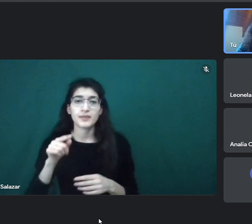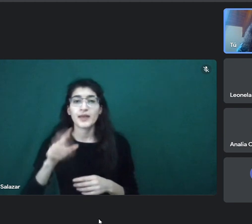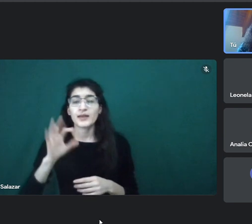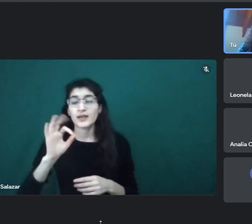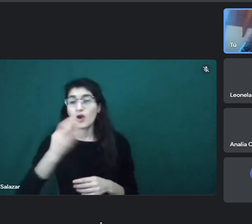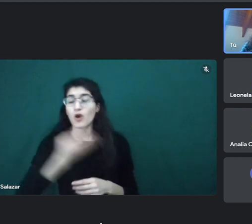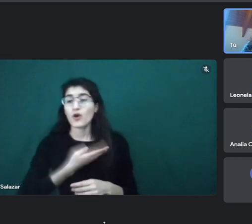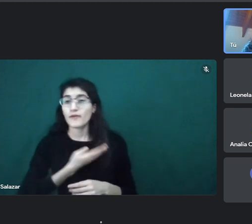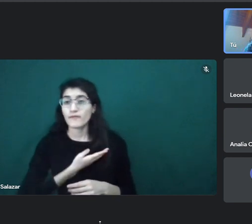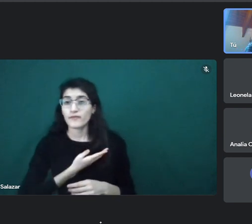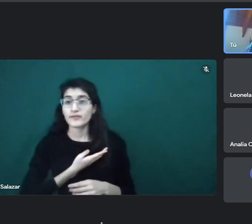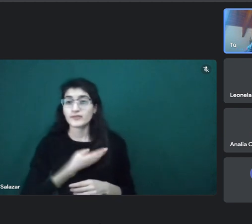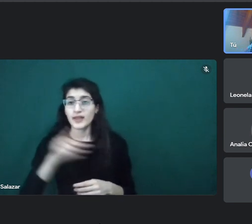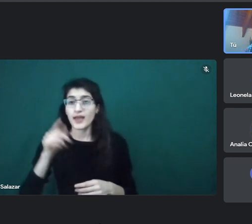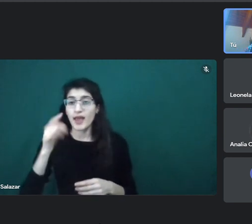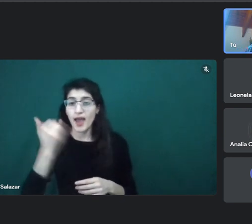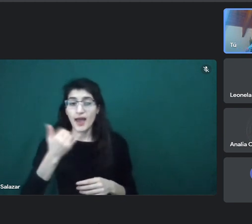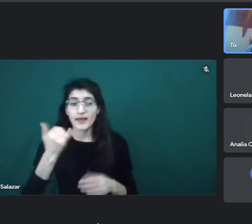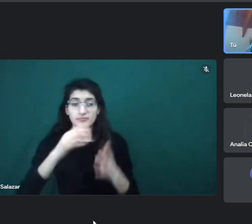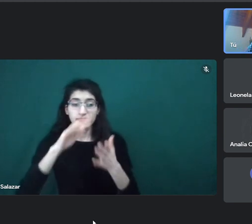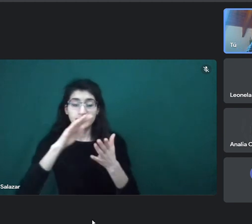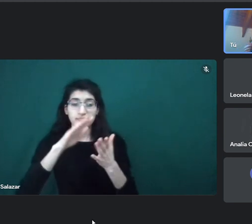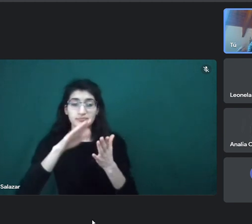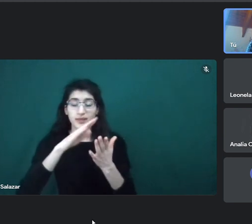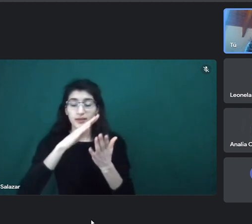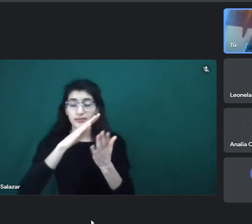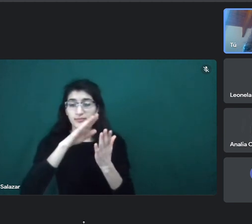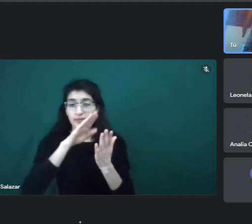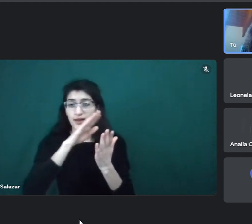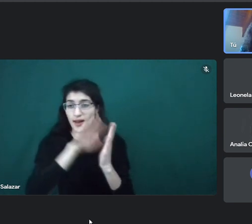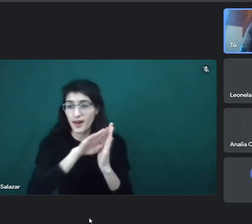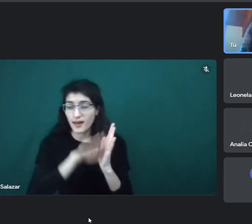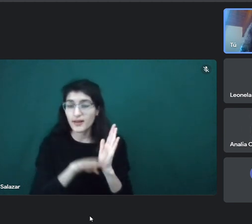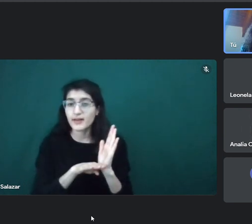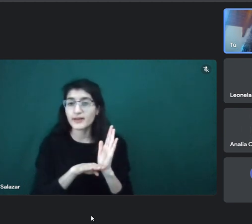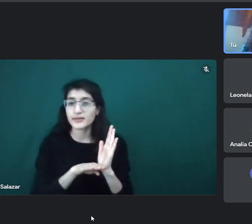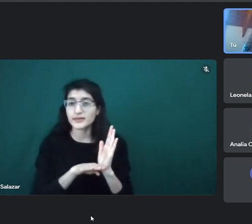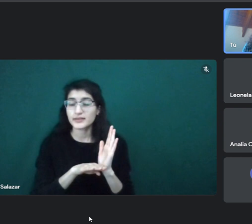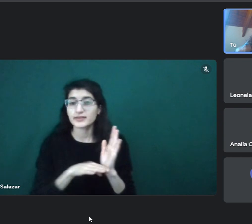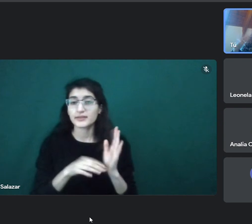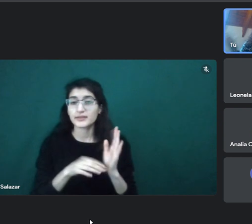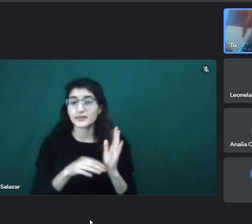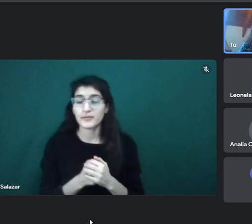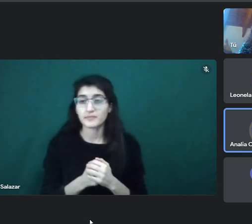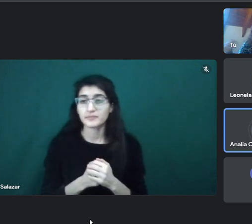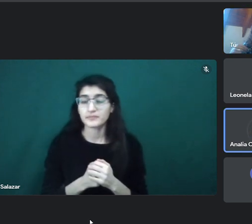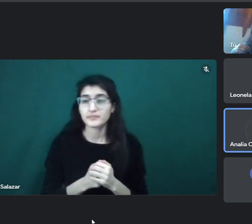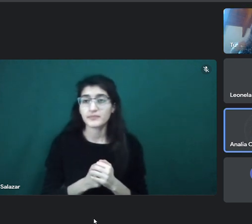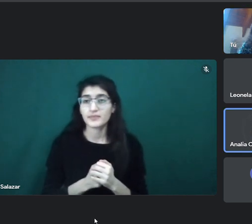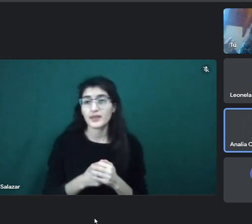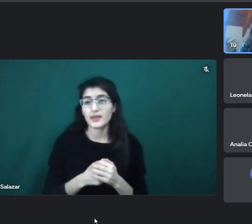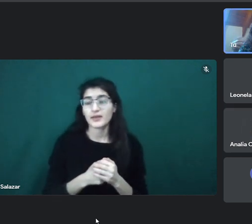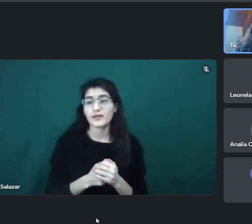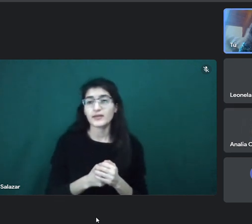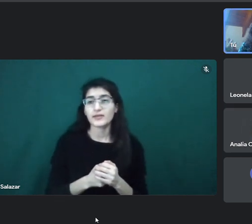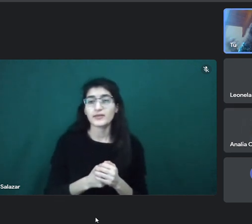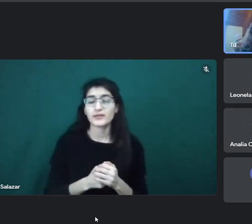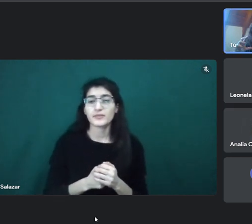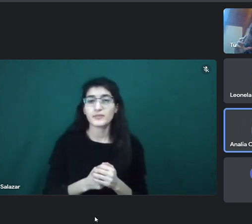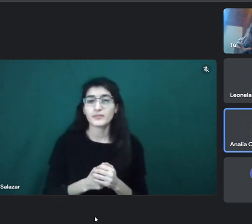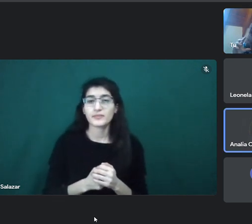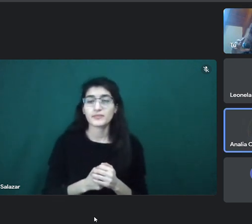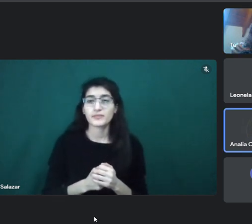O sea, no es tan común como off con una sola F, pero es fuera. Sí. Lo mismo, ¿sí? Se usa como